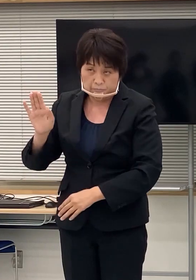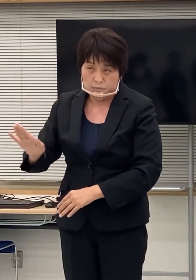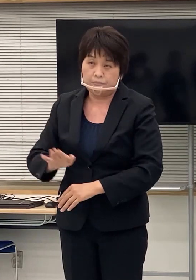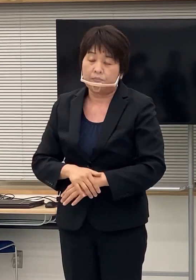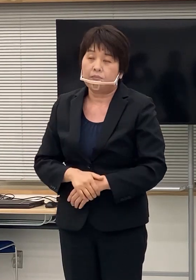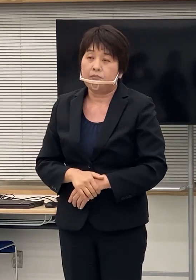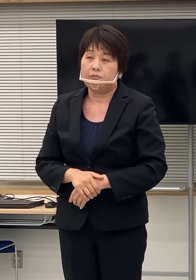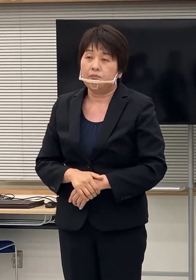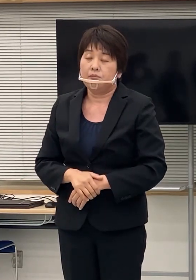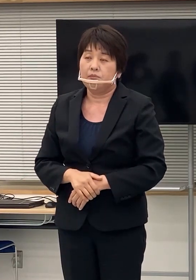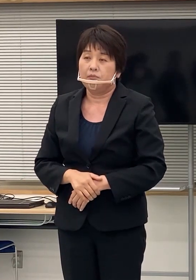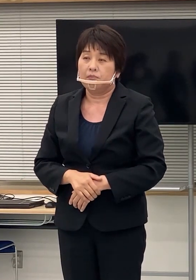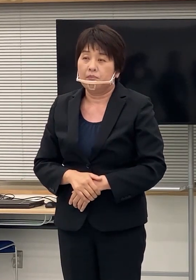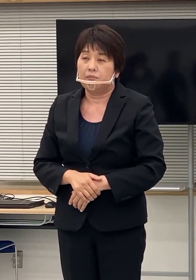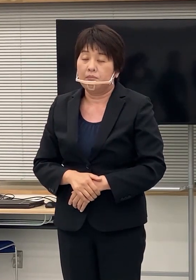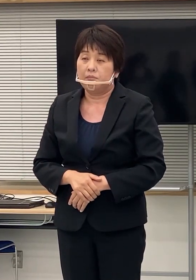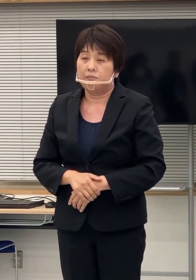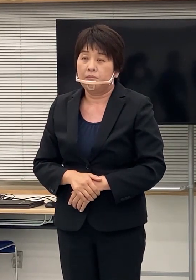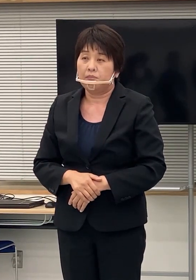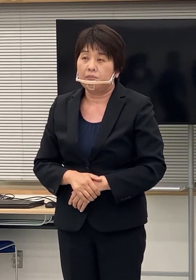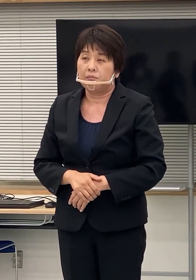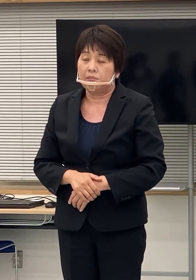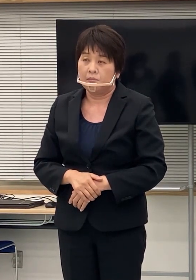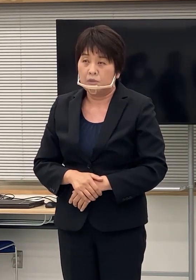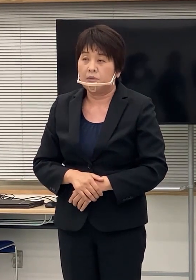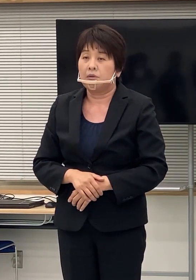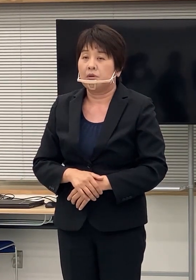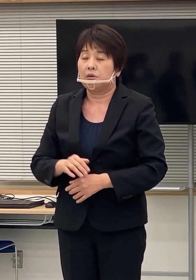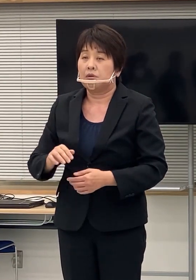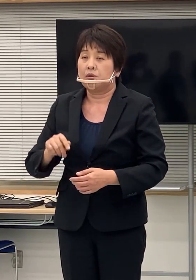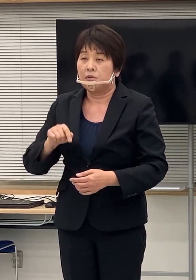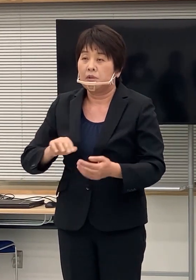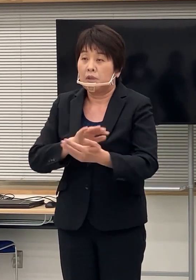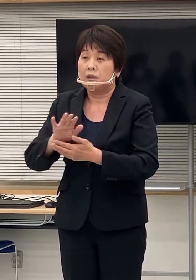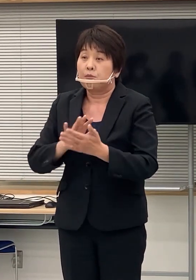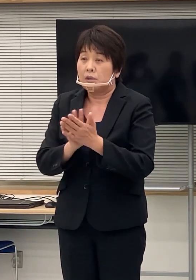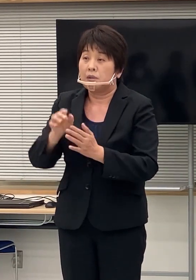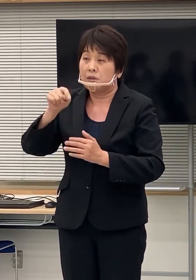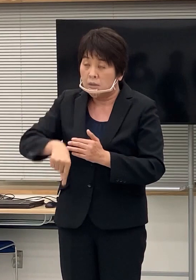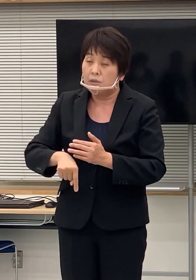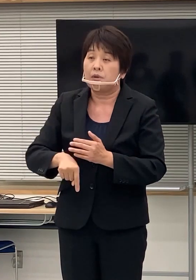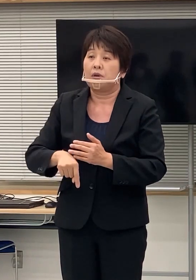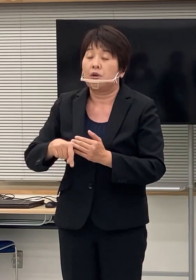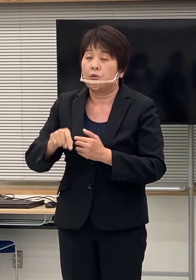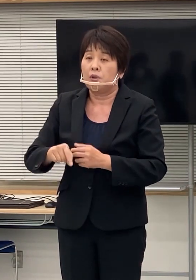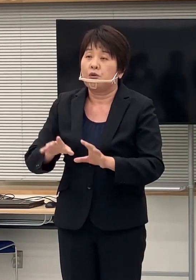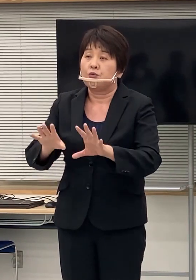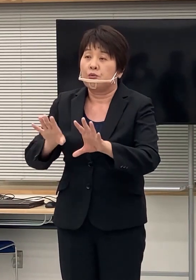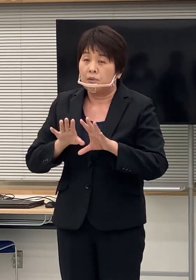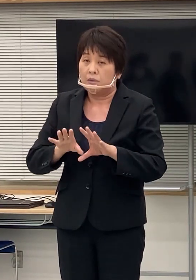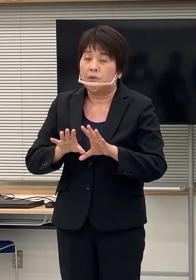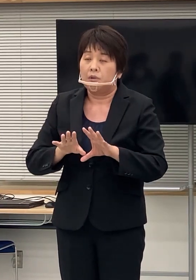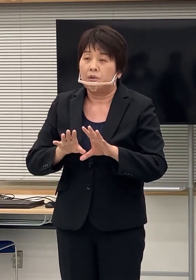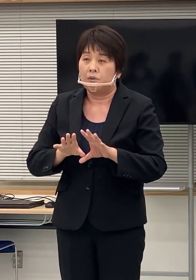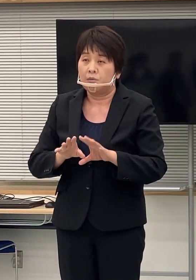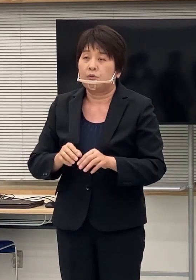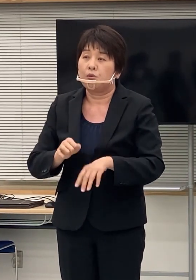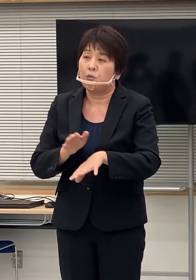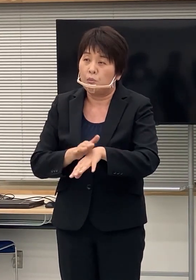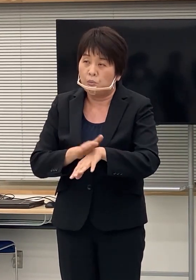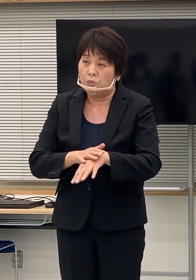ただくとともに、町内ではこれを受け入れるためのフローやルールについても至